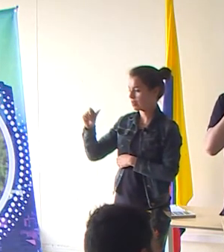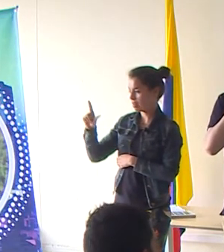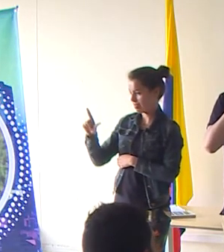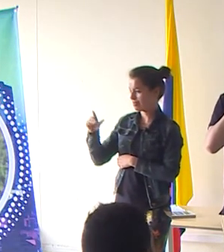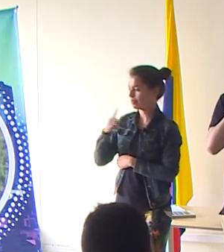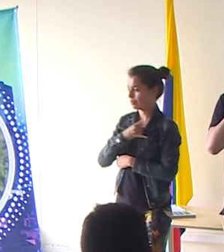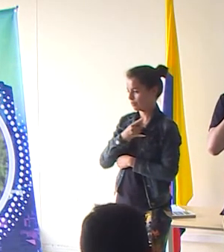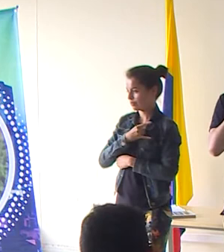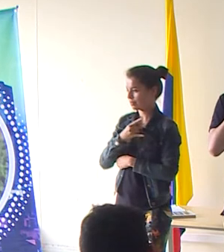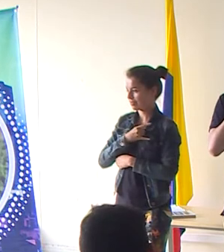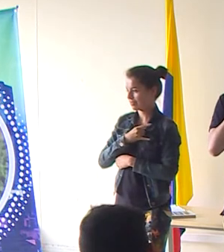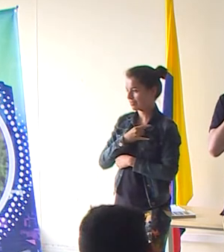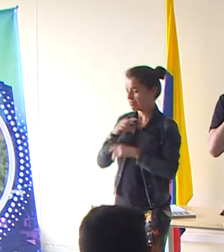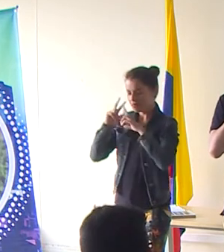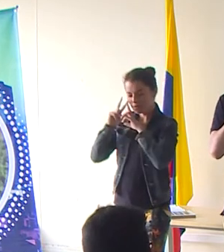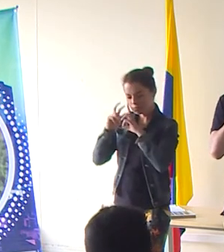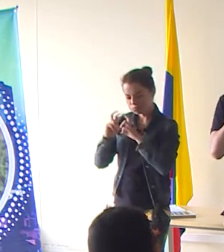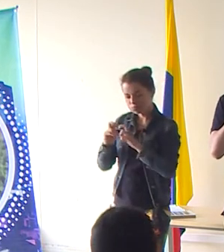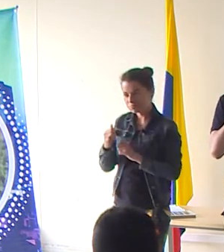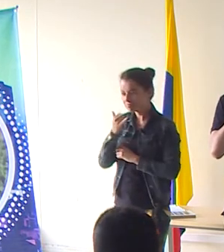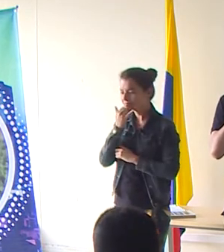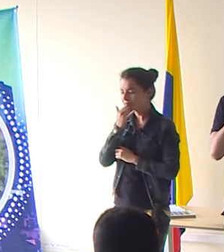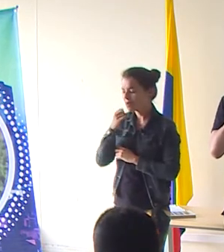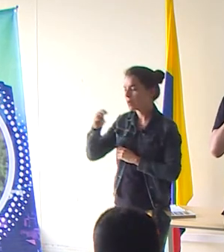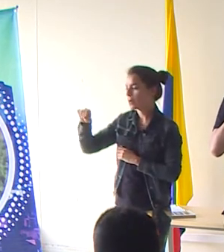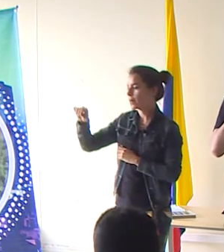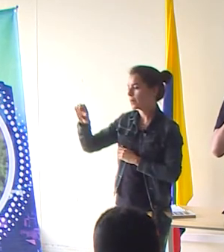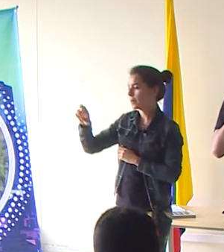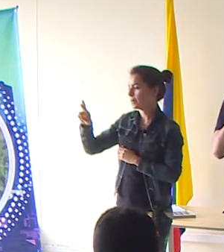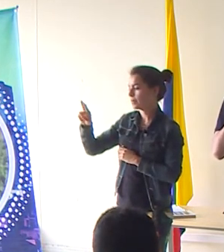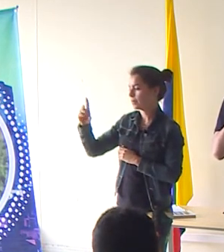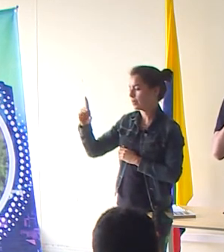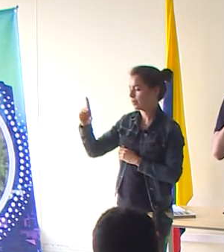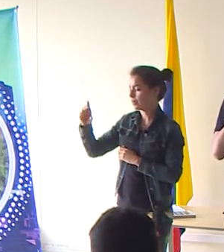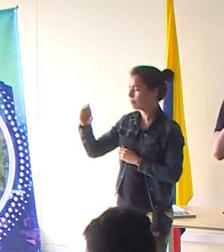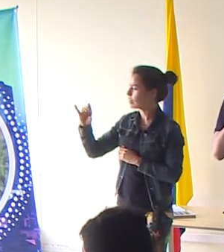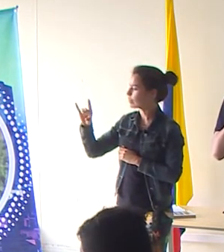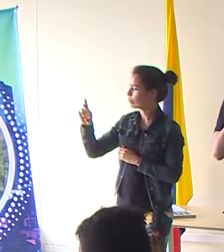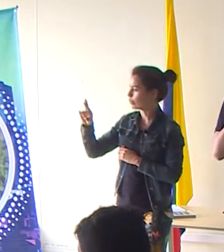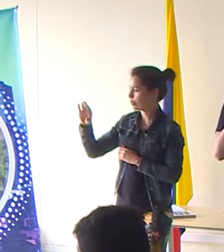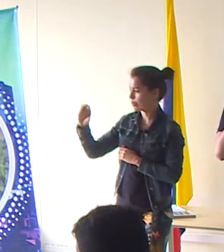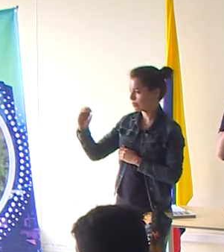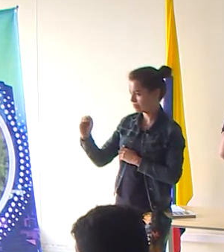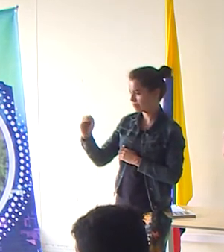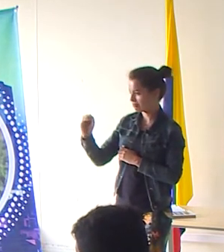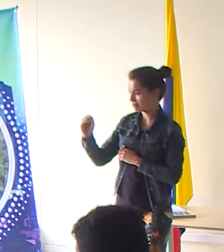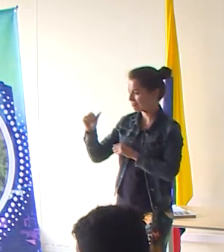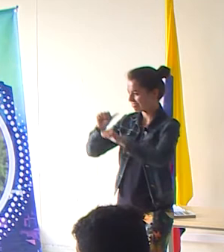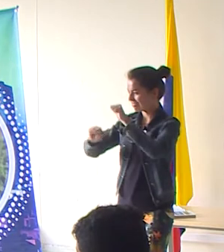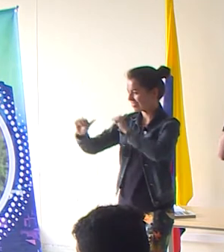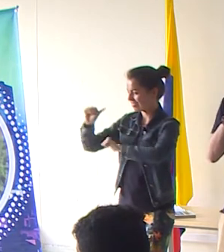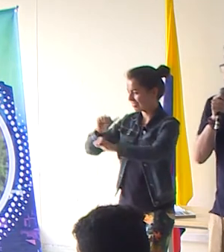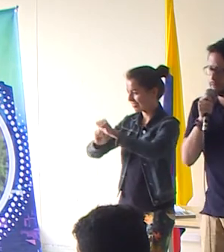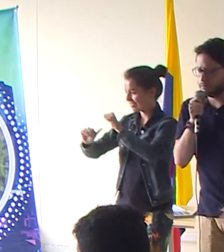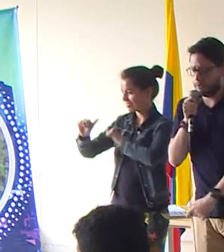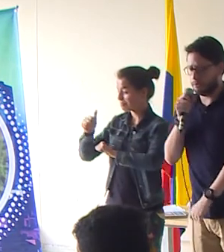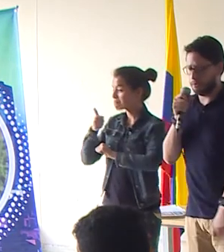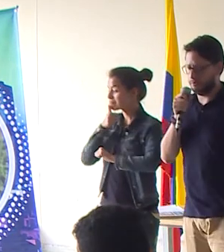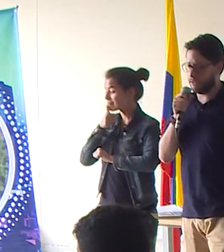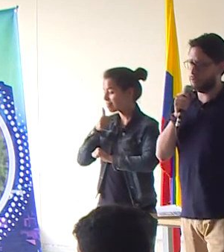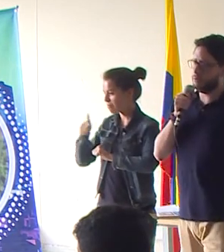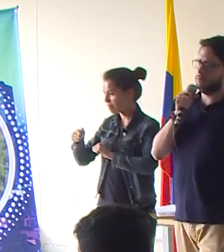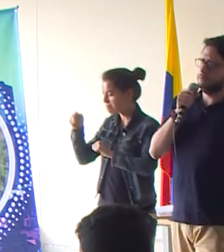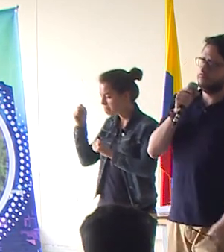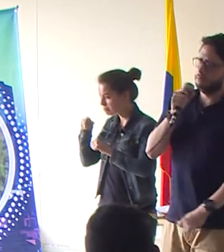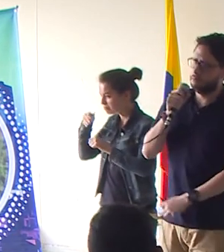la concentración de mercurio en el agua ustedes sabían que el agua que tomamos tiene y